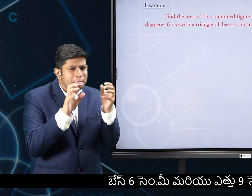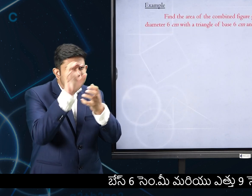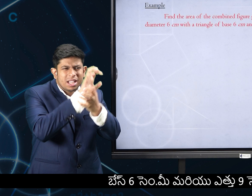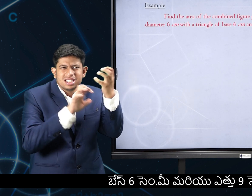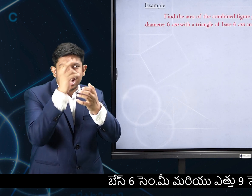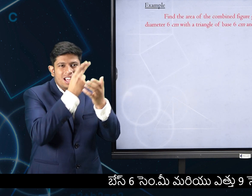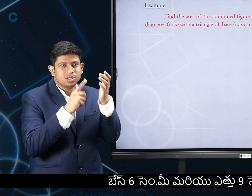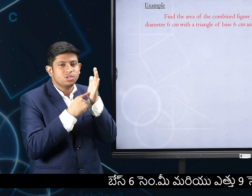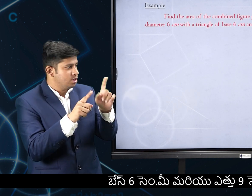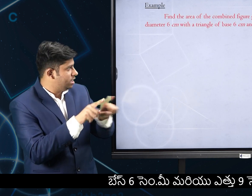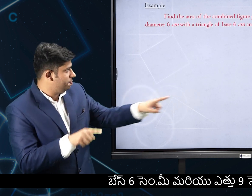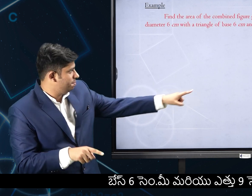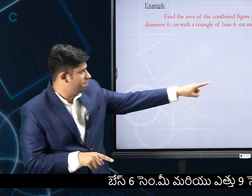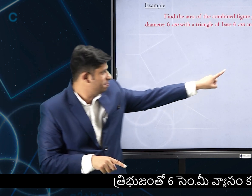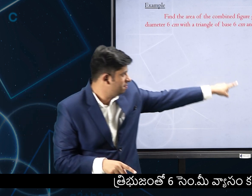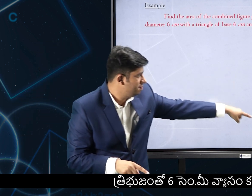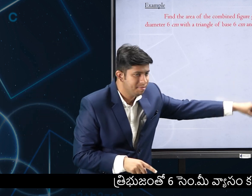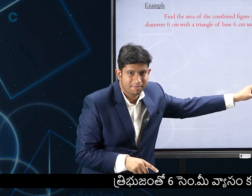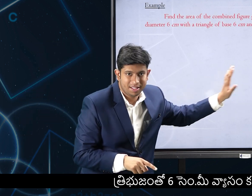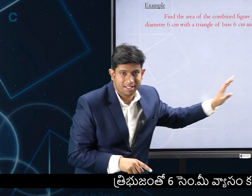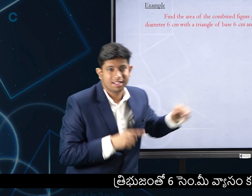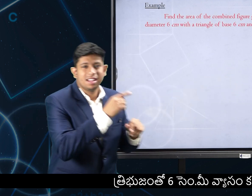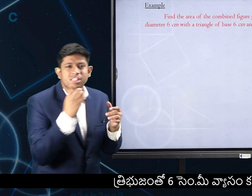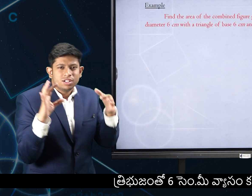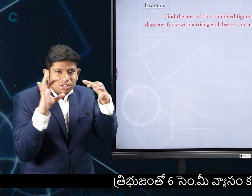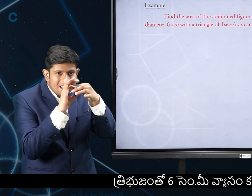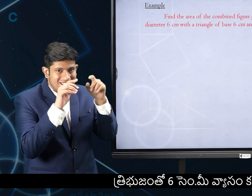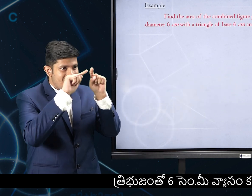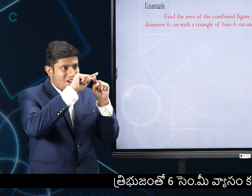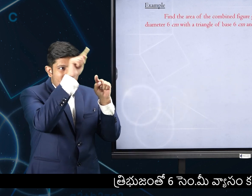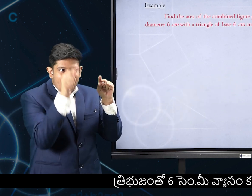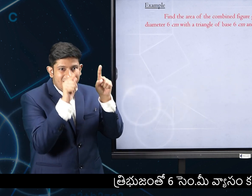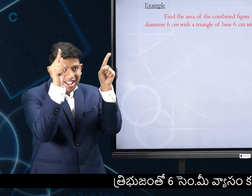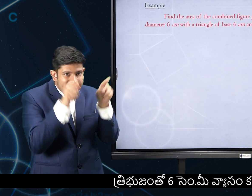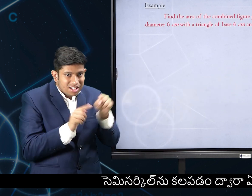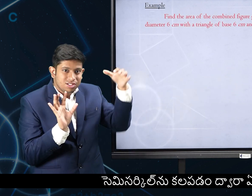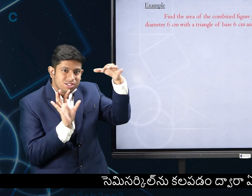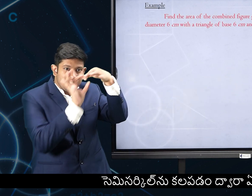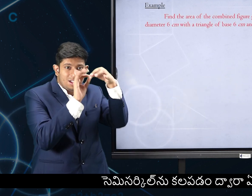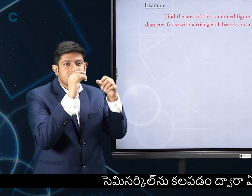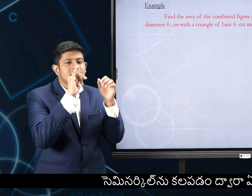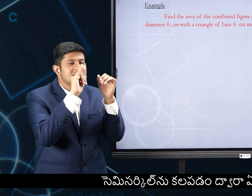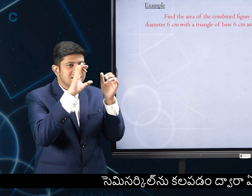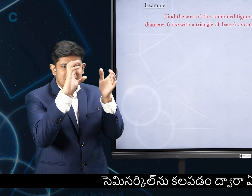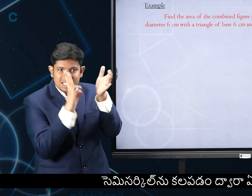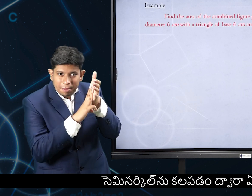ఎత్తు 9 సెంటీమీటర్లు త్రిభుజంతో 6 సెంటీమీటర్ల వ్యాసం కలిగిన సెమీ సర్కిల్ను కలపడం ద్వారా